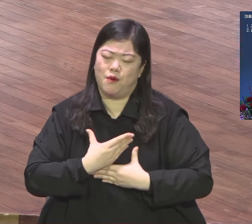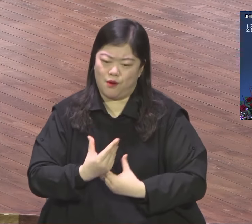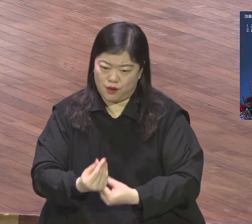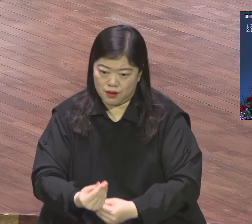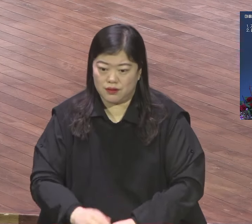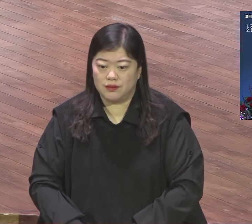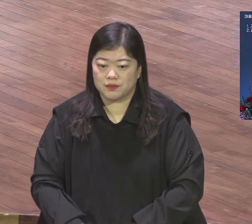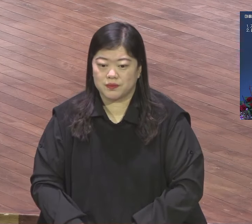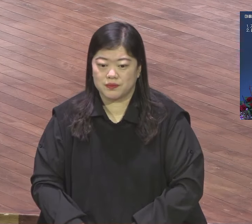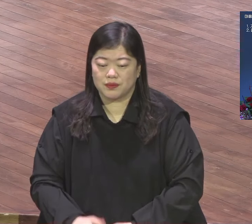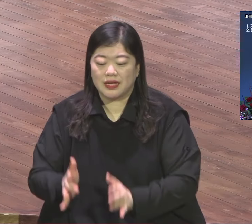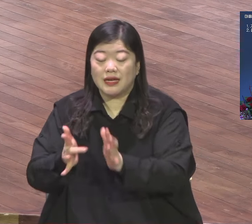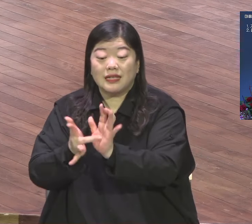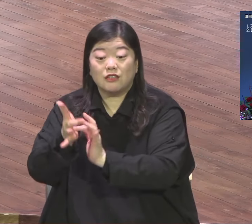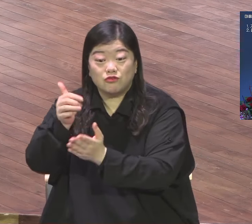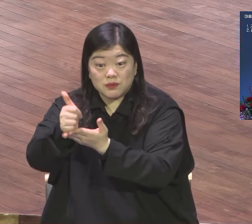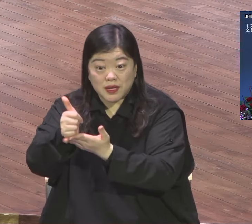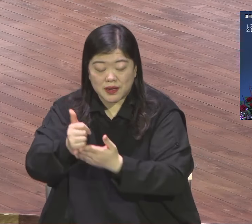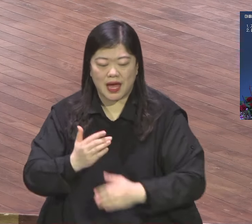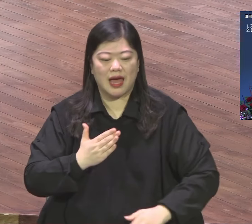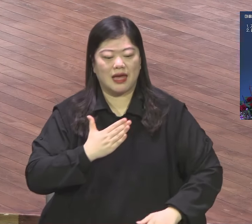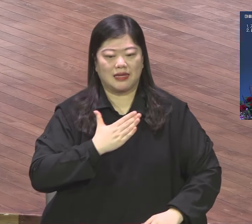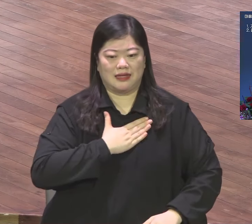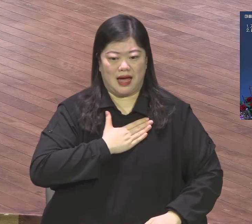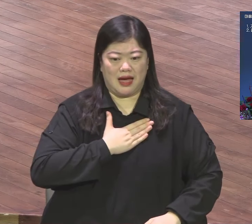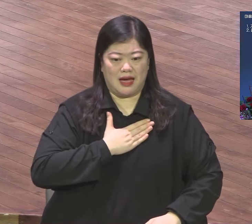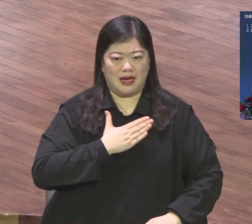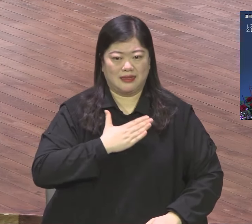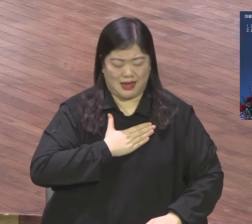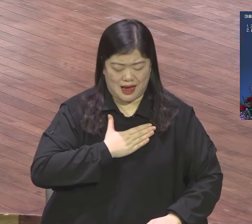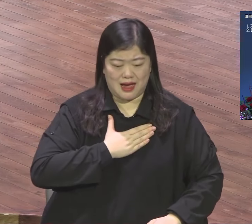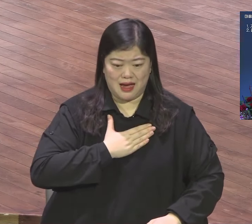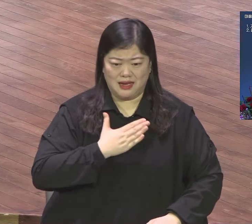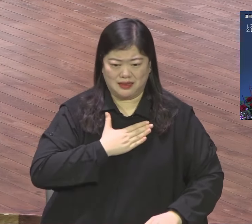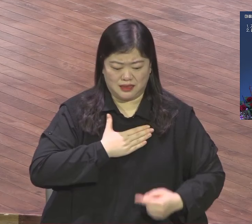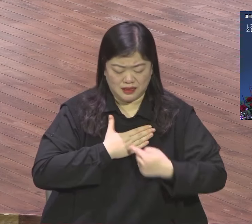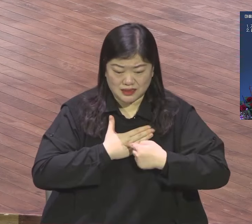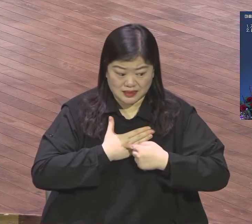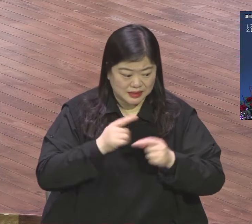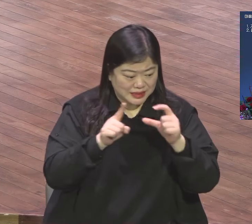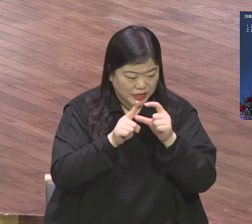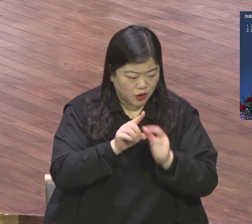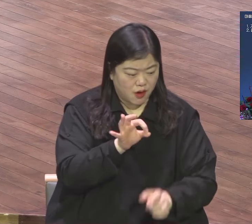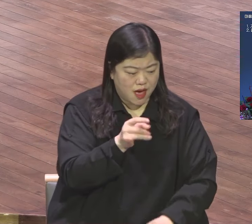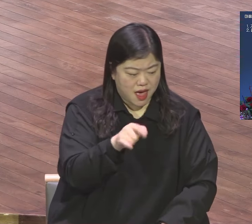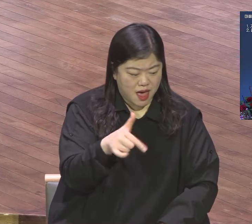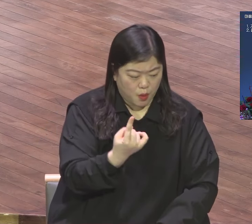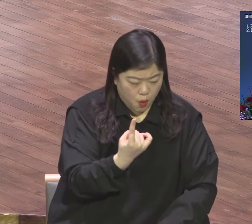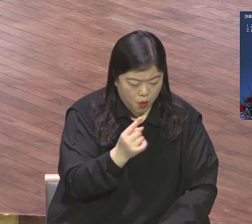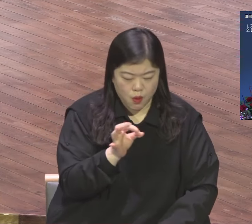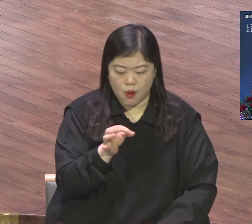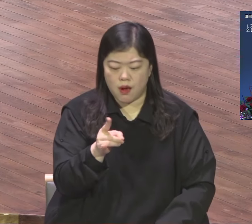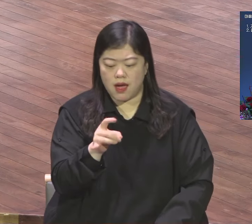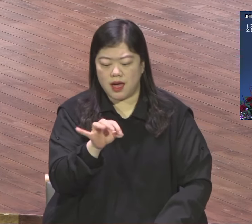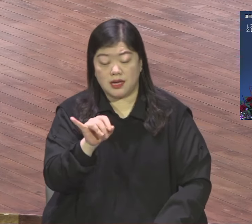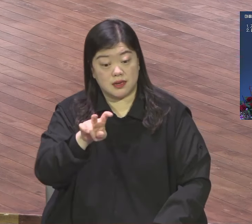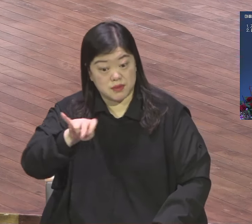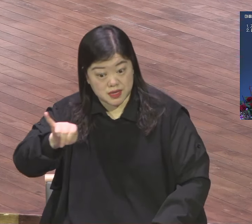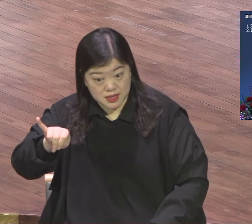내니 두려워 말라. 내니 할 때 내니는 에고 에이미 헬란 말로. 에고 에이미가 무슨 말이냐? 출애굽 당시